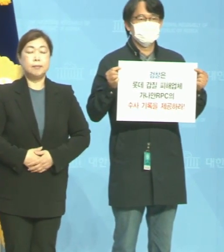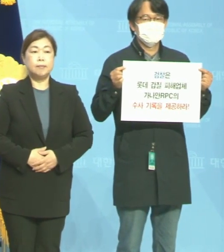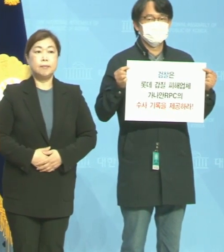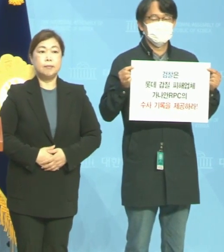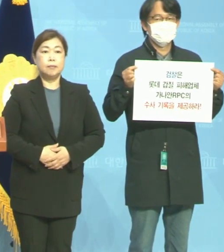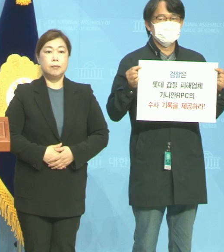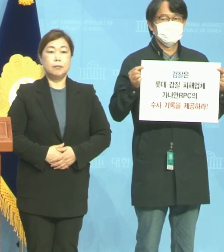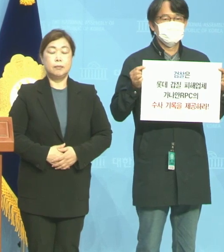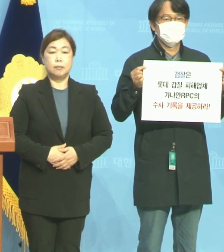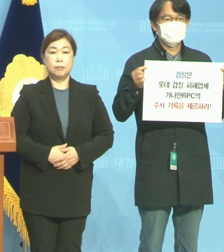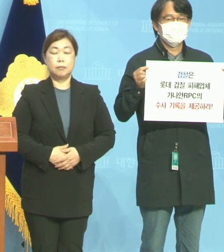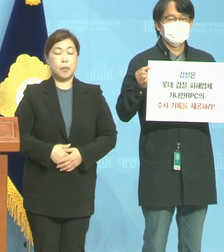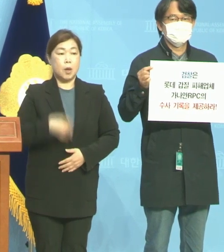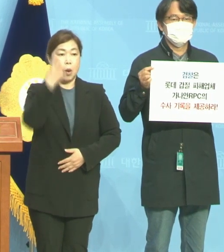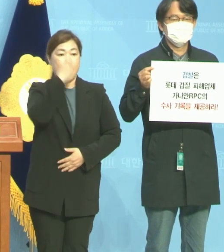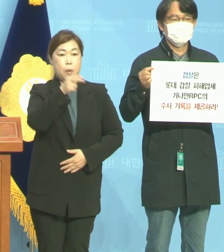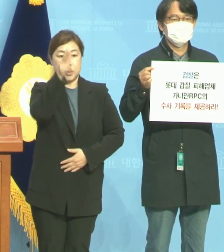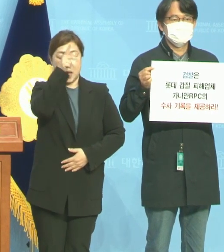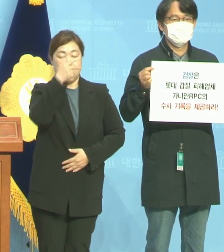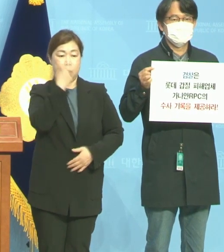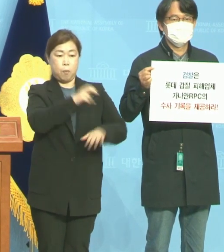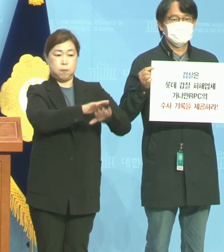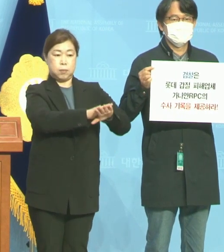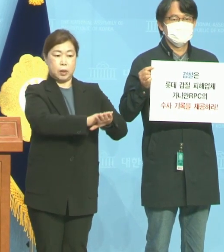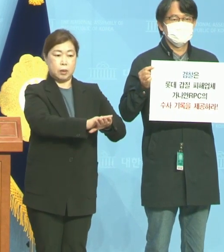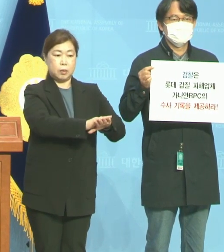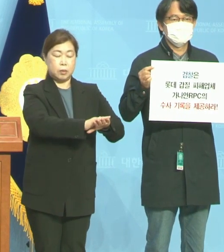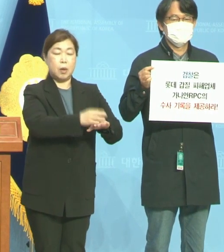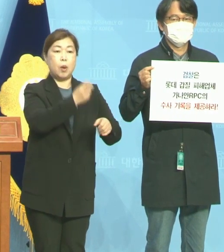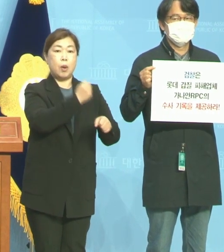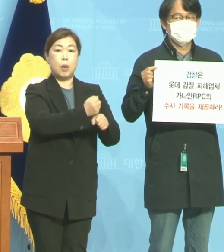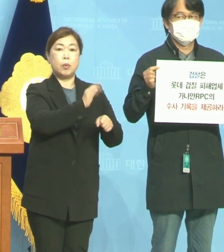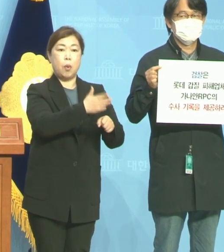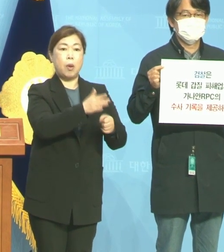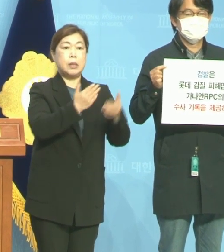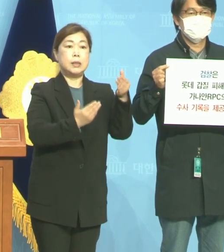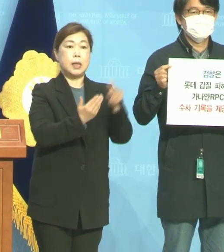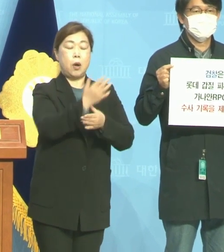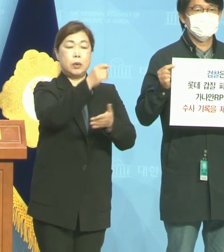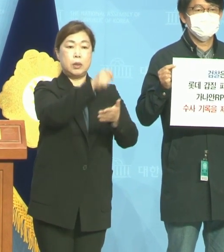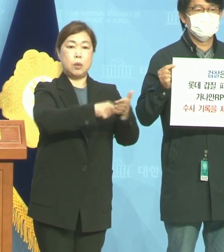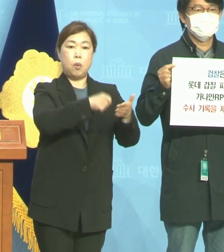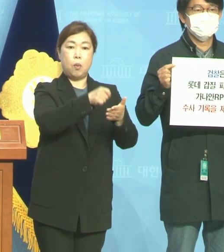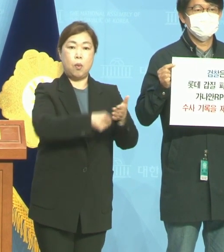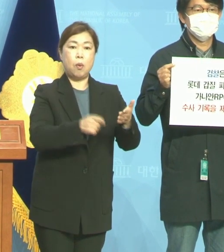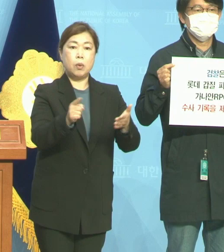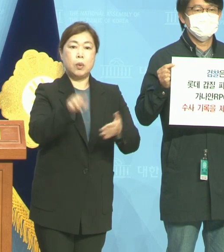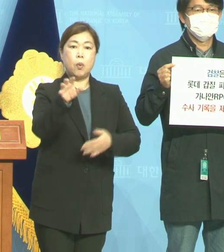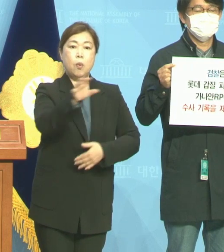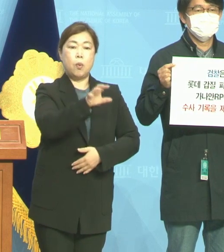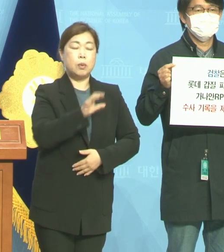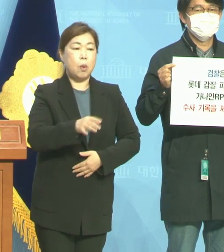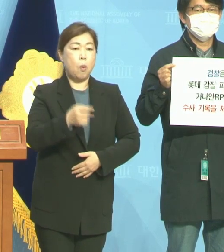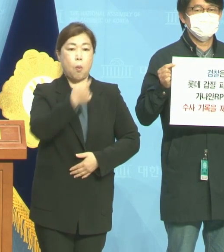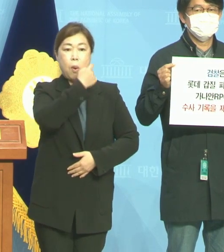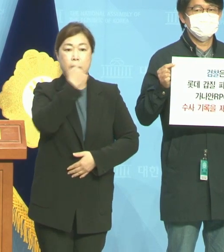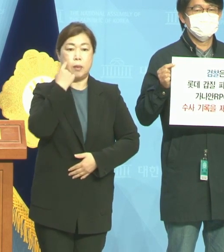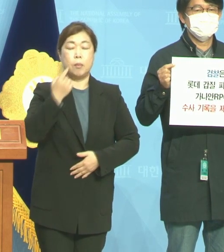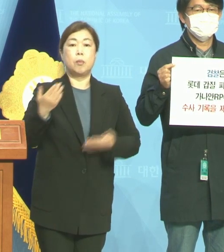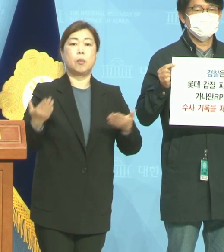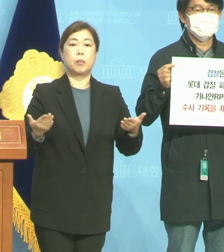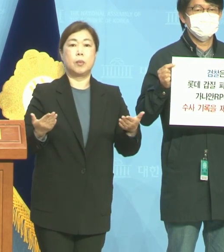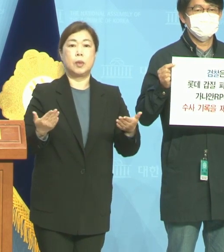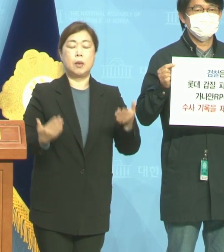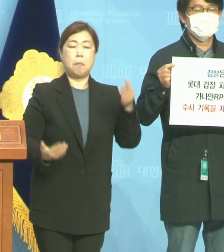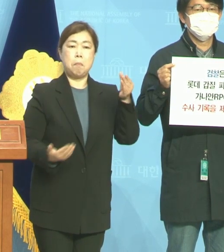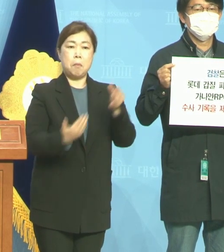있습니다 이 검찰이 보관하고 있어야 될 사건 기록이 어디에서도 확인되지 않고 있는